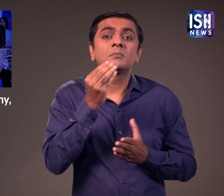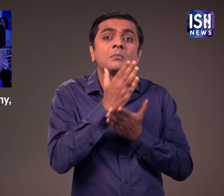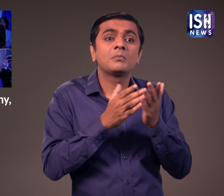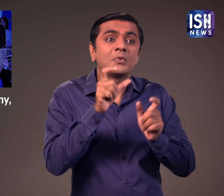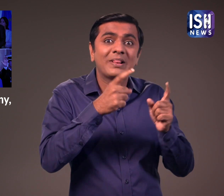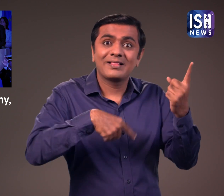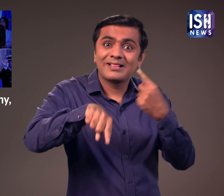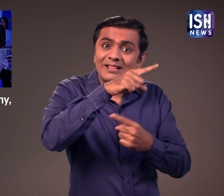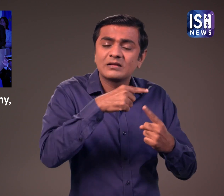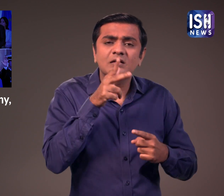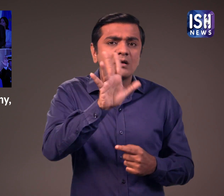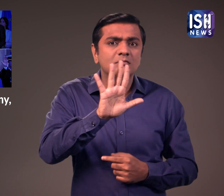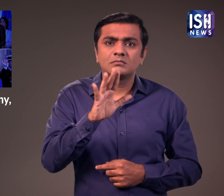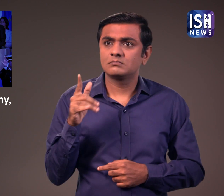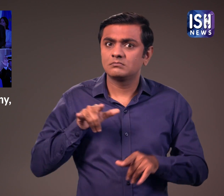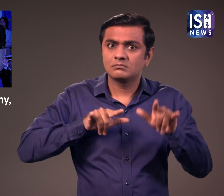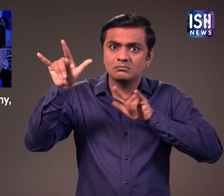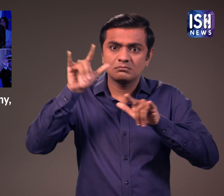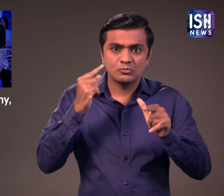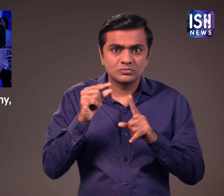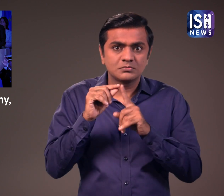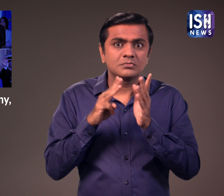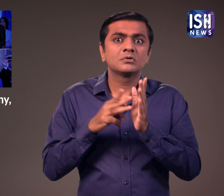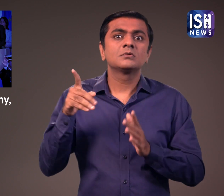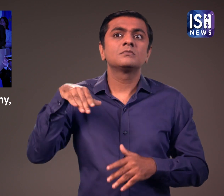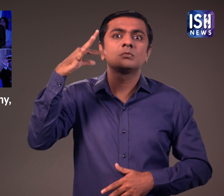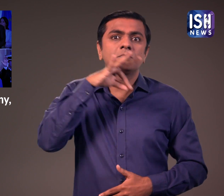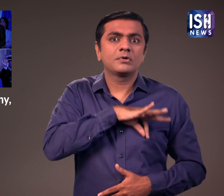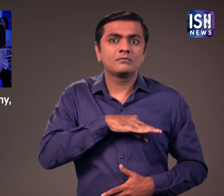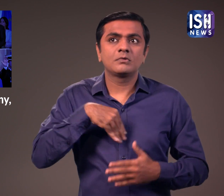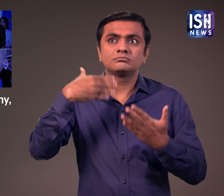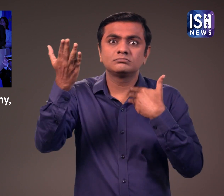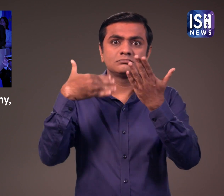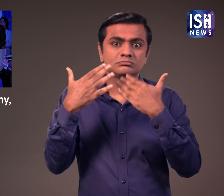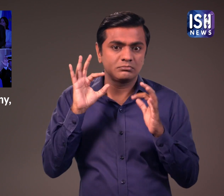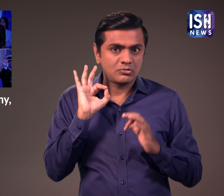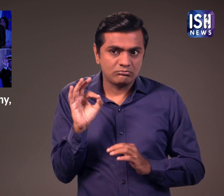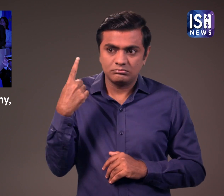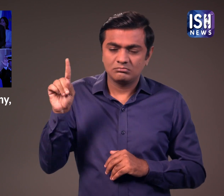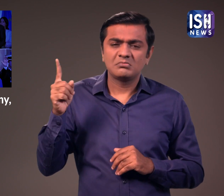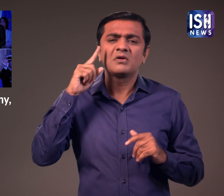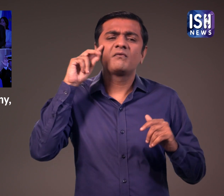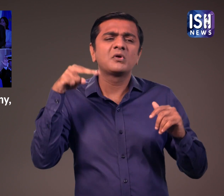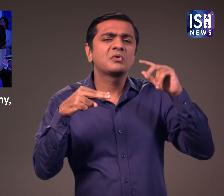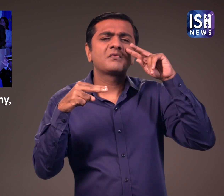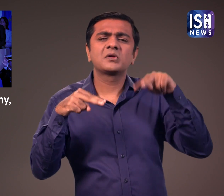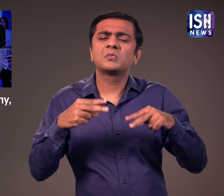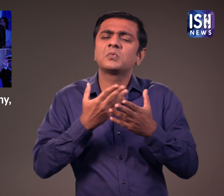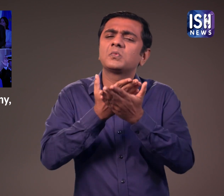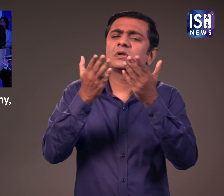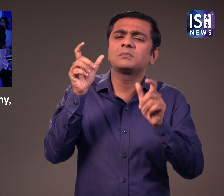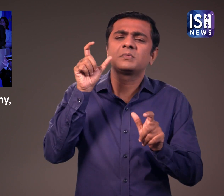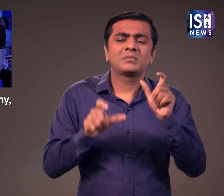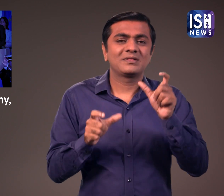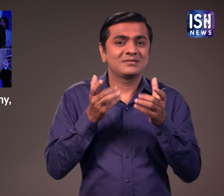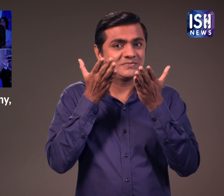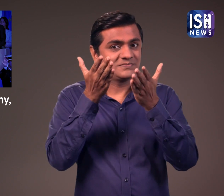वहीं कुछ का कहना है कि इसे भारत को बहतर संबंद विकसित करने में मदद मिलती है ये लोगों के अलग-अलग विचार है